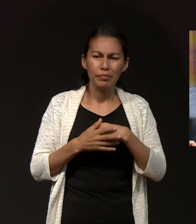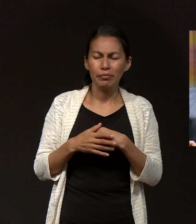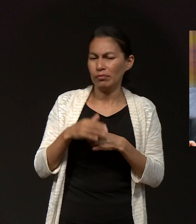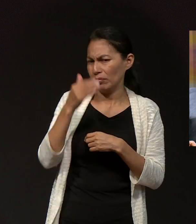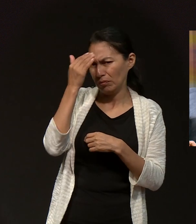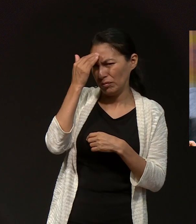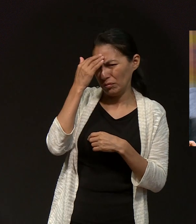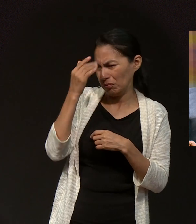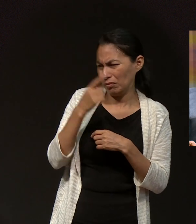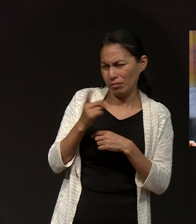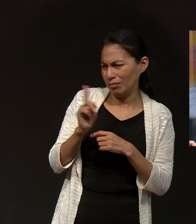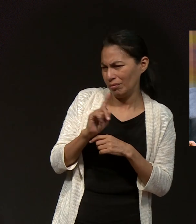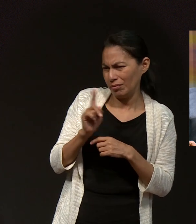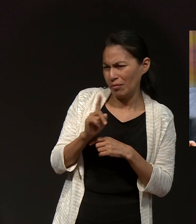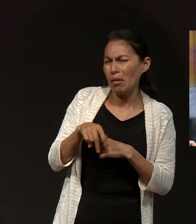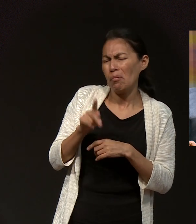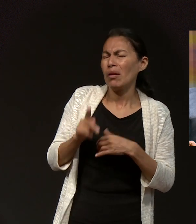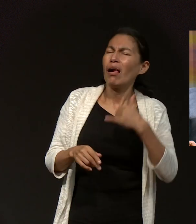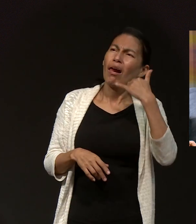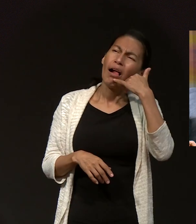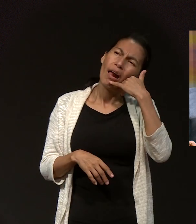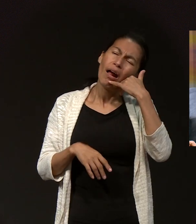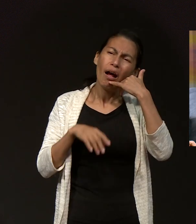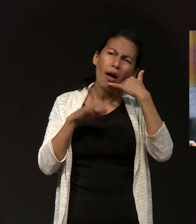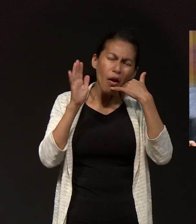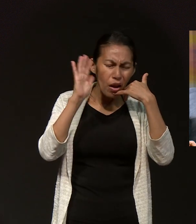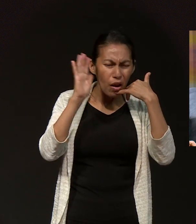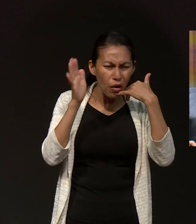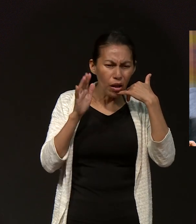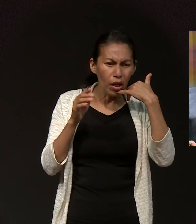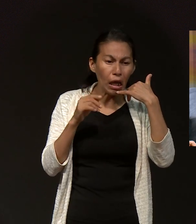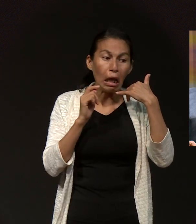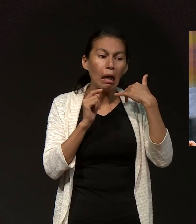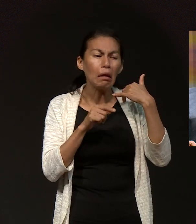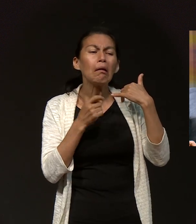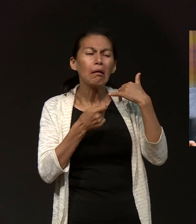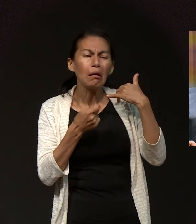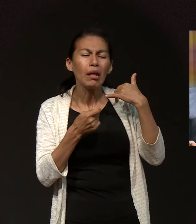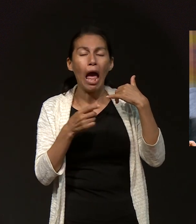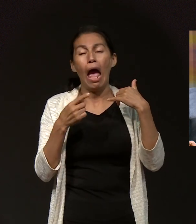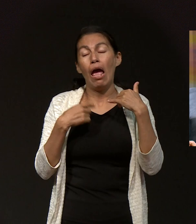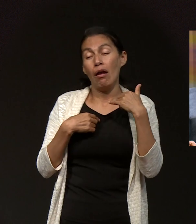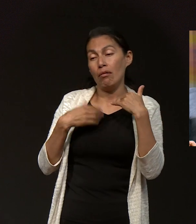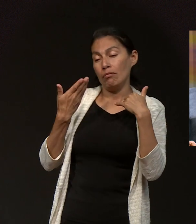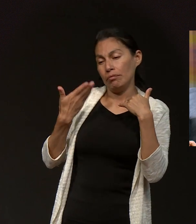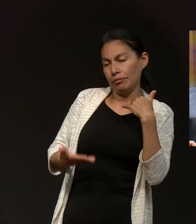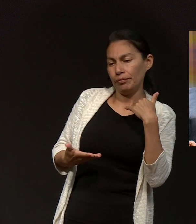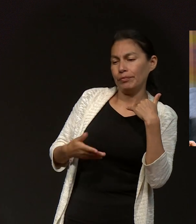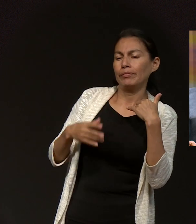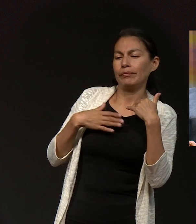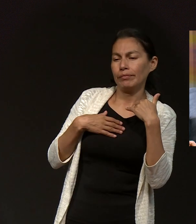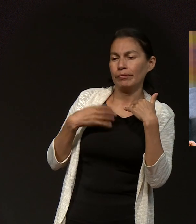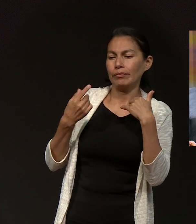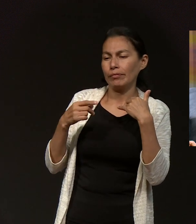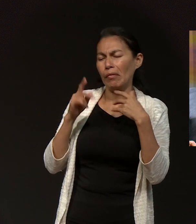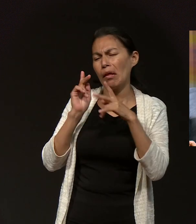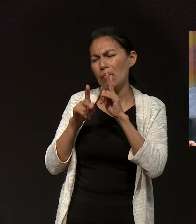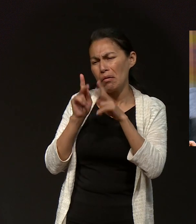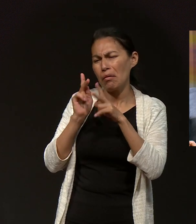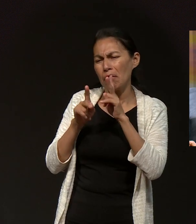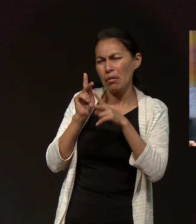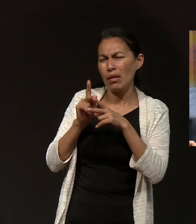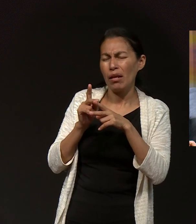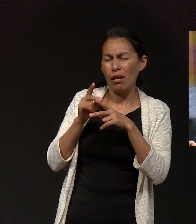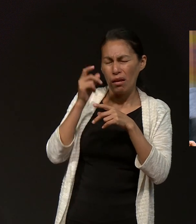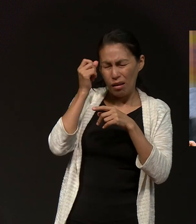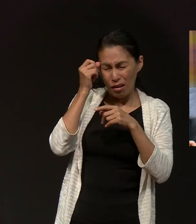conocía al arquibernal, él tampoco me conocía a mí. Le marqué. Ay, arquitecto, ¿cómo estás? Hola, ¿quién eres? Le digo, mira, soy el arquitecto Rubén Hernández. Me pasaron tu número así y